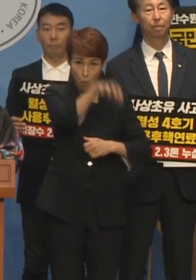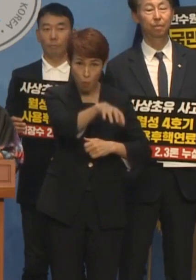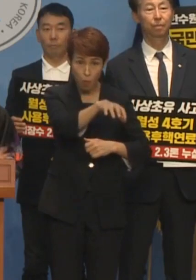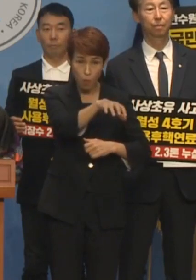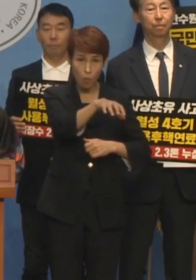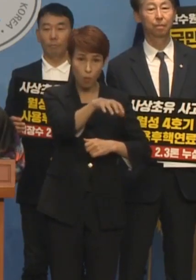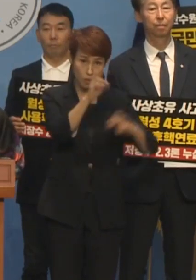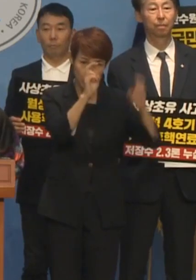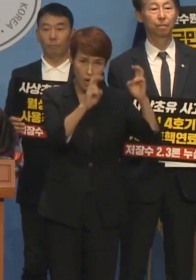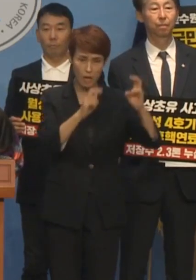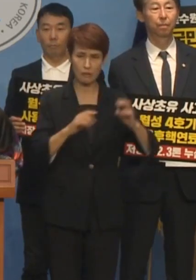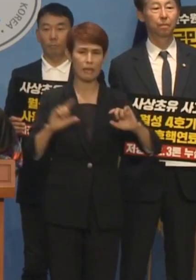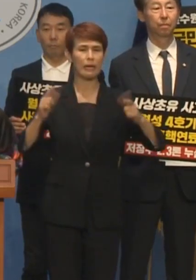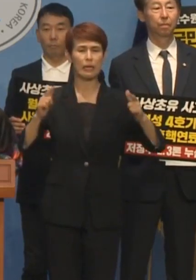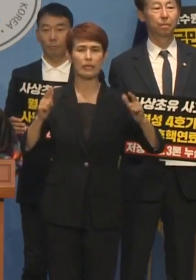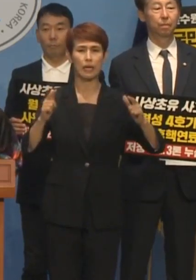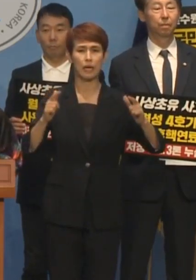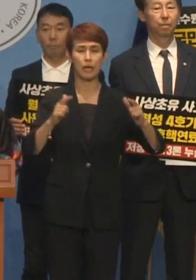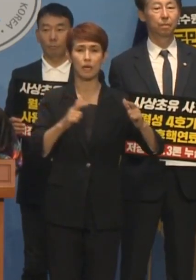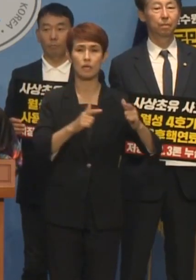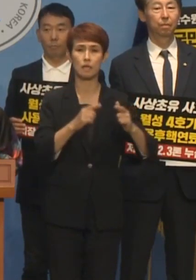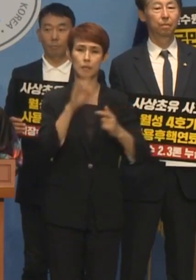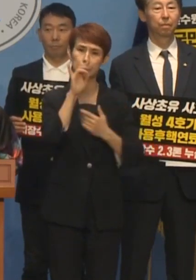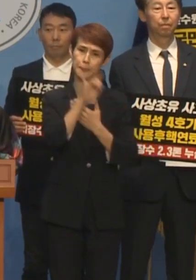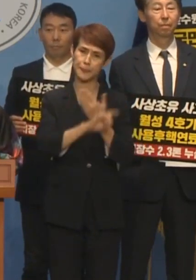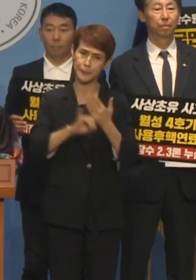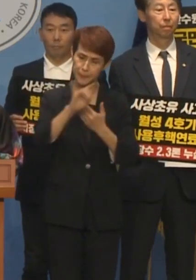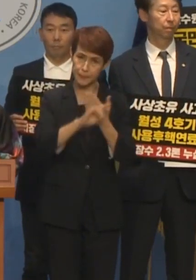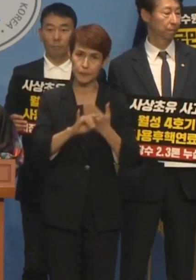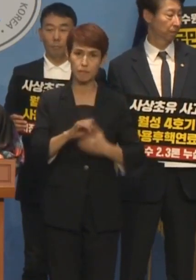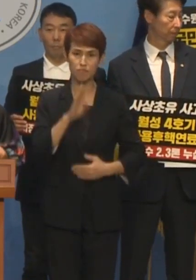주민들한테 진실을 밝혀주지 않습니다.